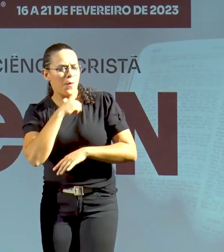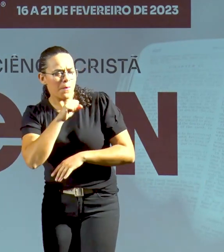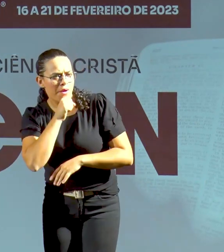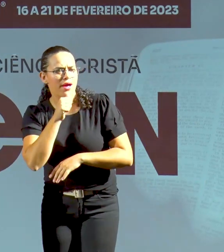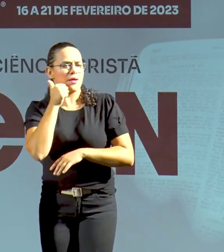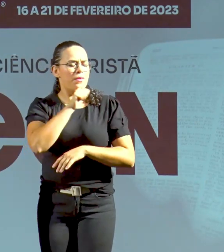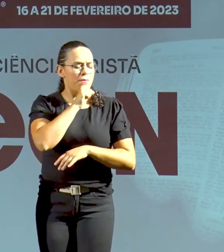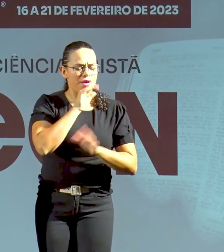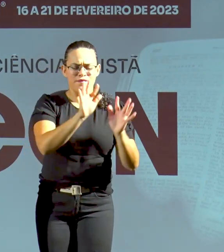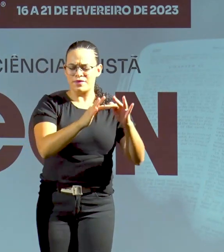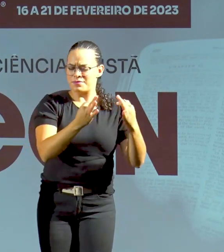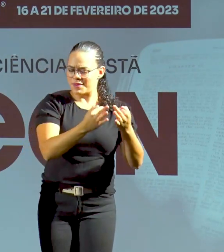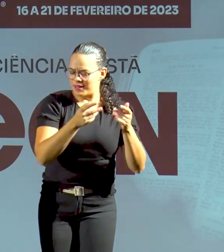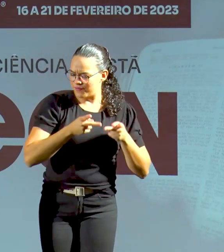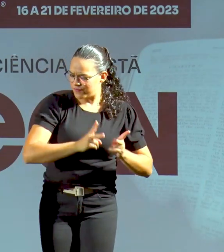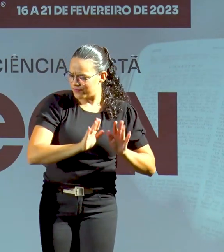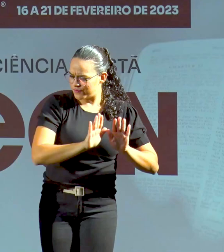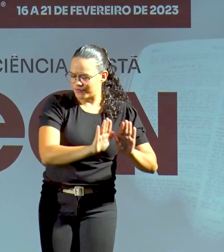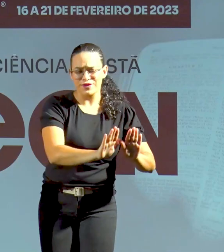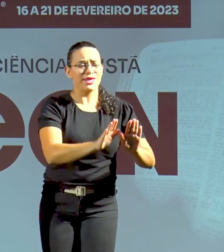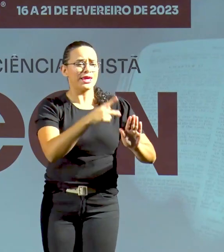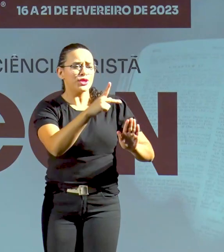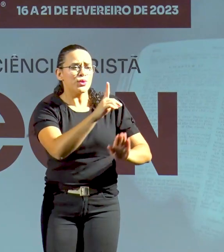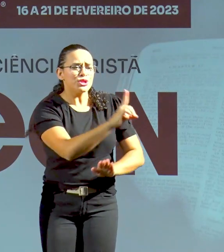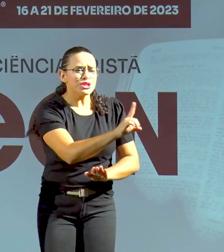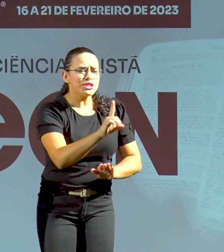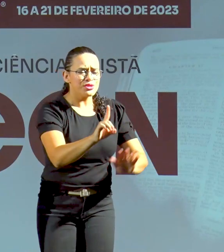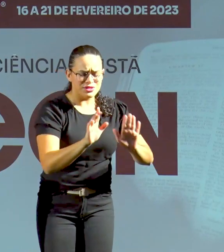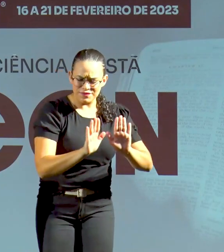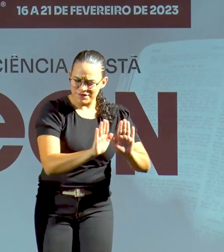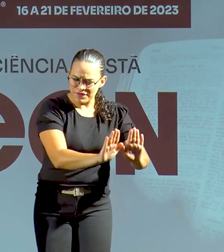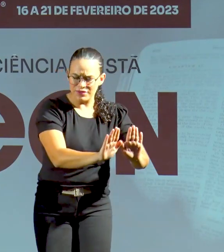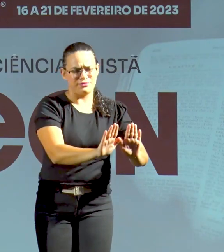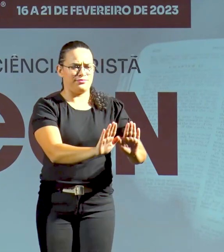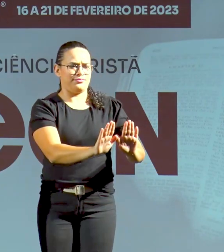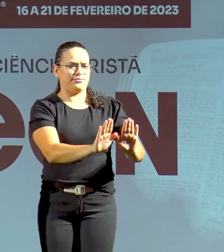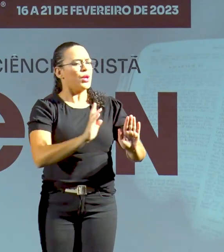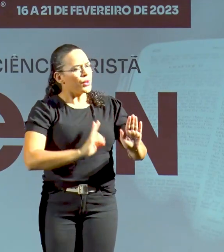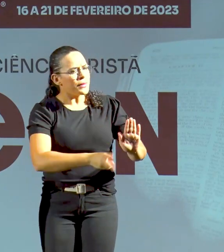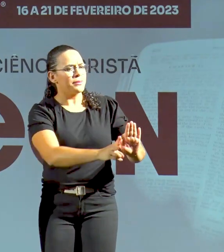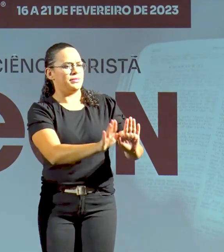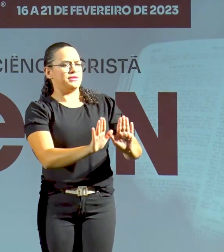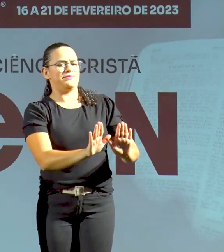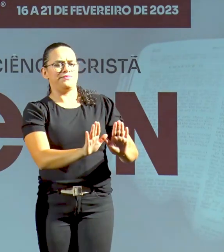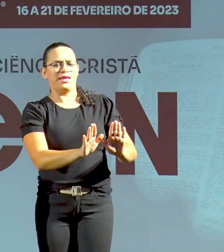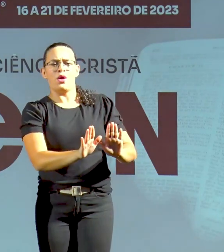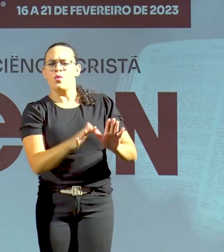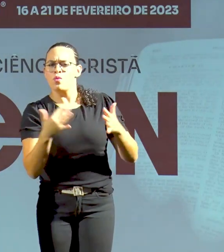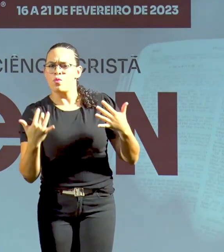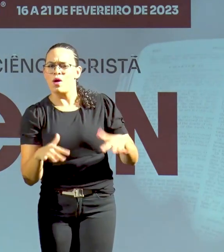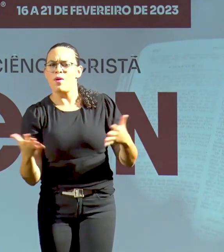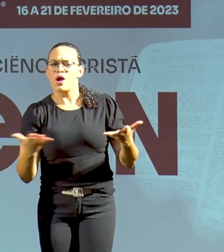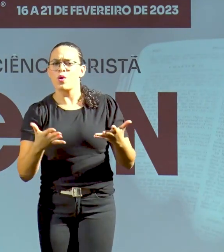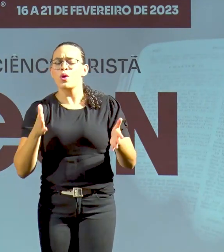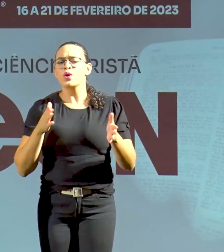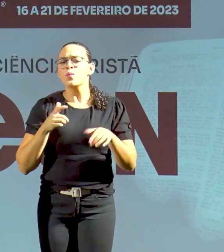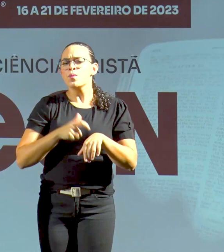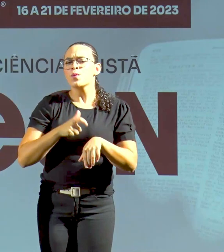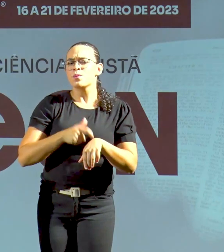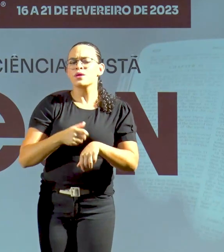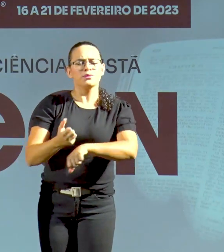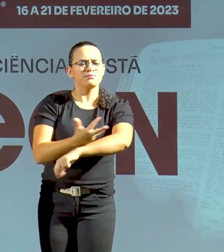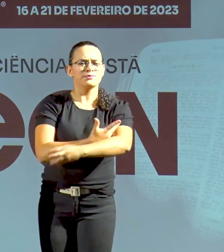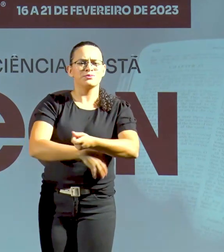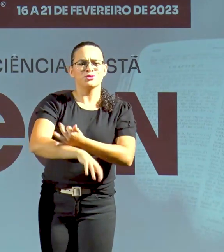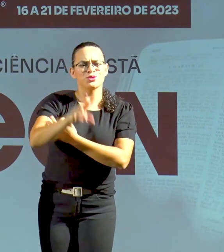fiquem aqui com seus deuses não Saiam daqui e aqui é uma cena emocionante na história de